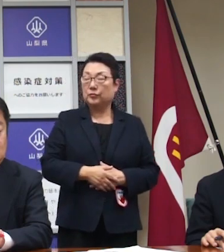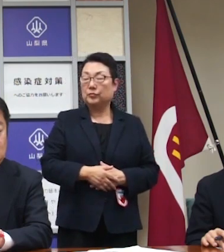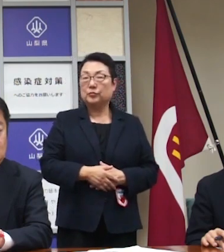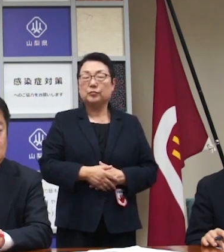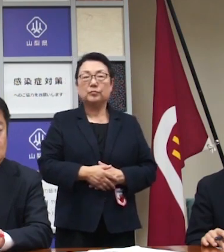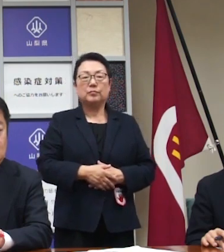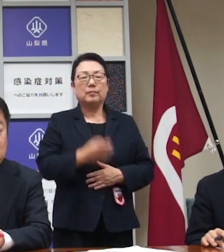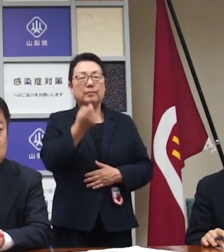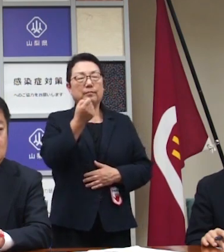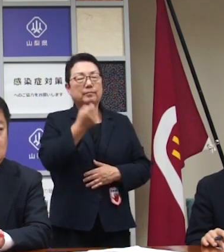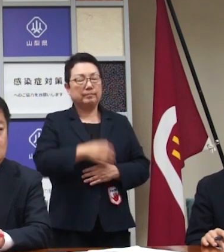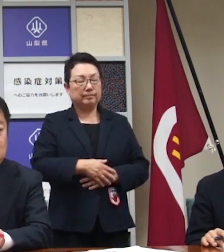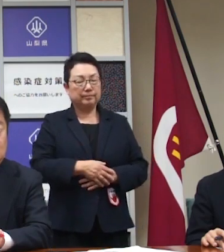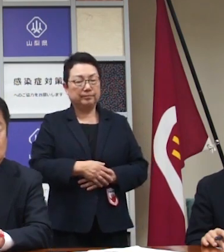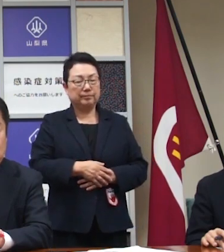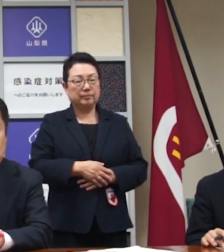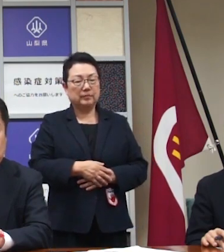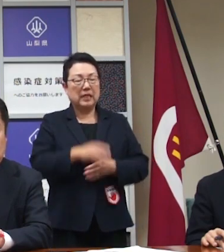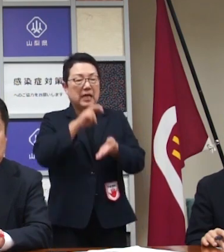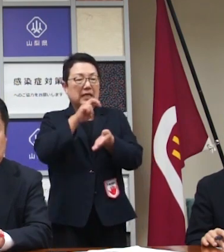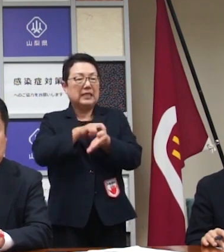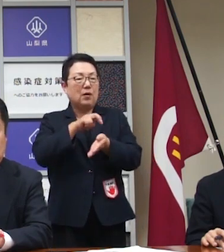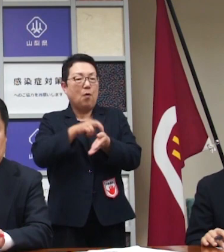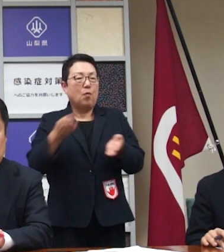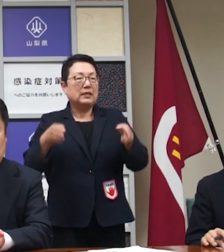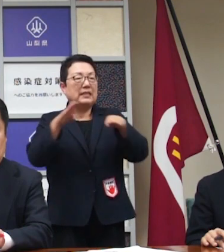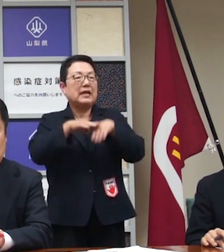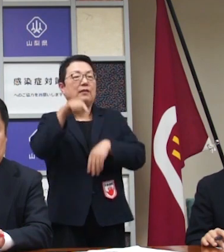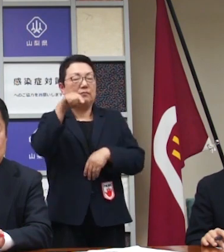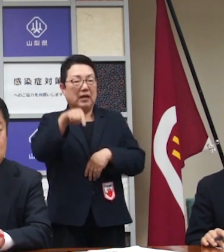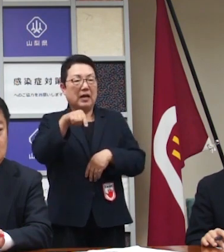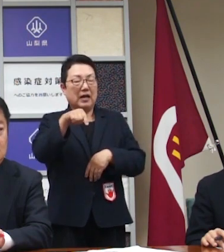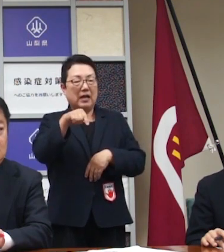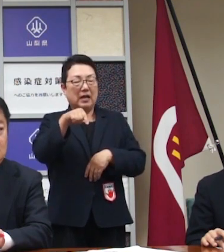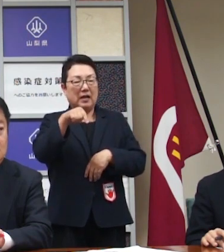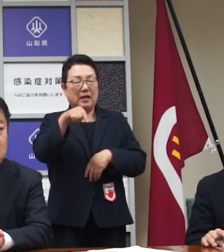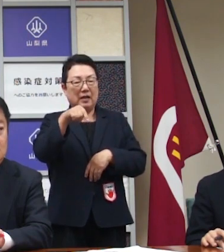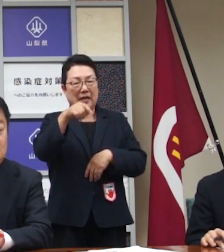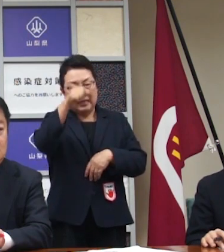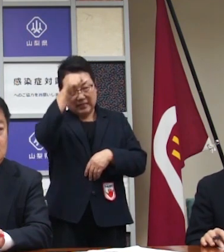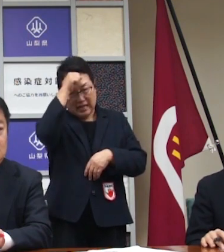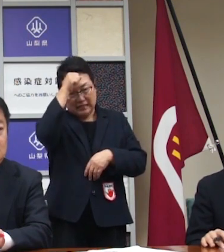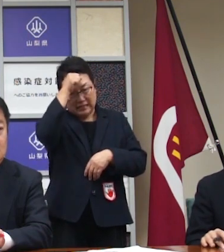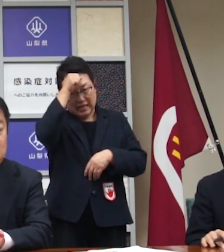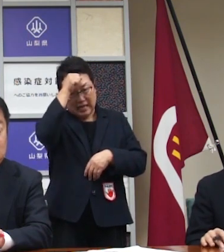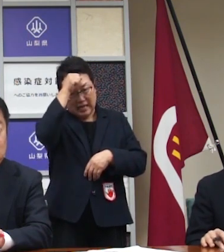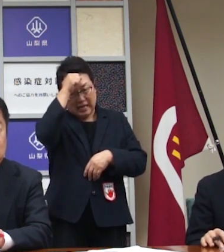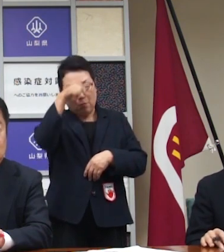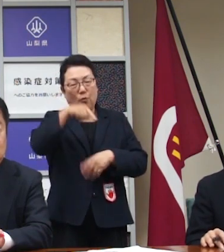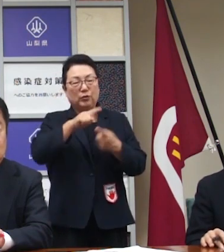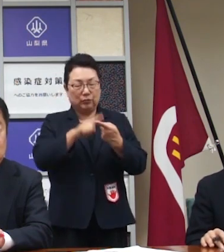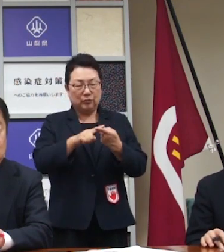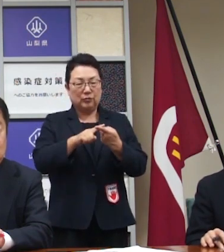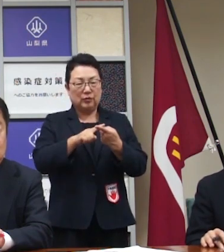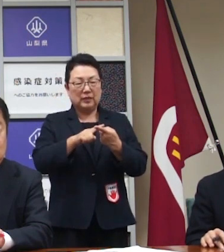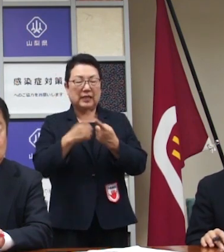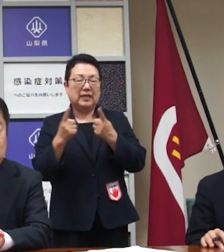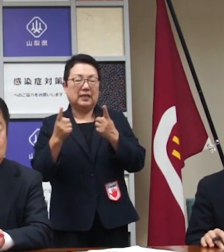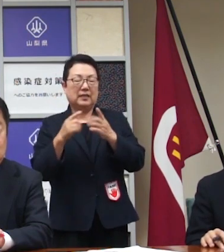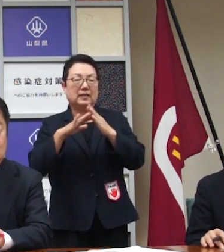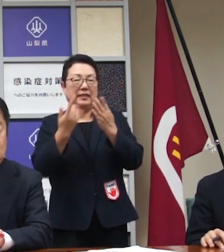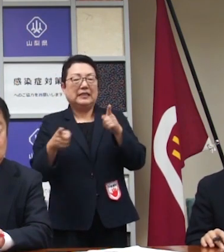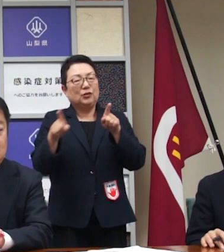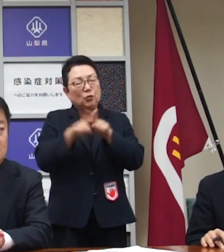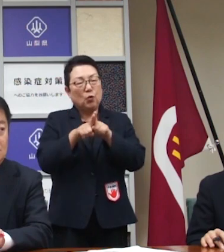もう少し申し上げますと、医療機関って患者さんだけが来るんではなくて、付き添いの方なん